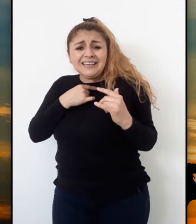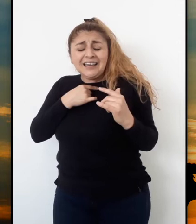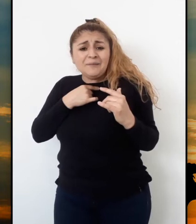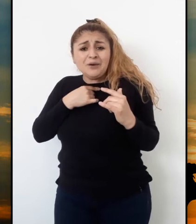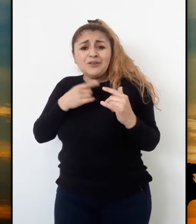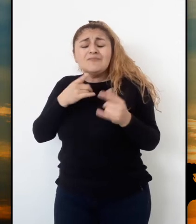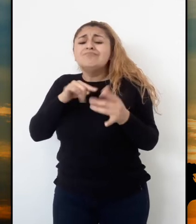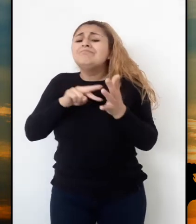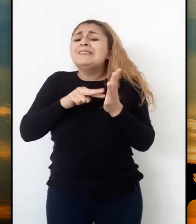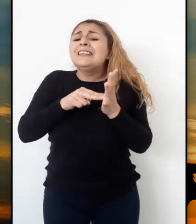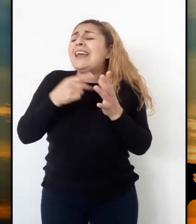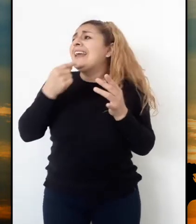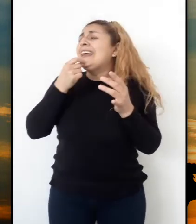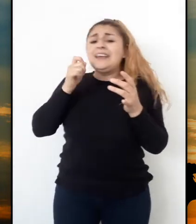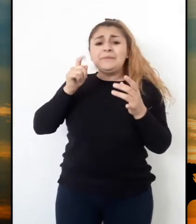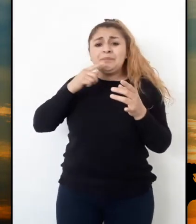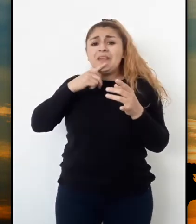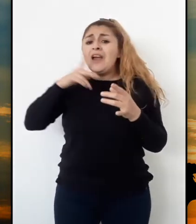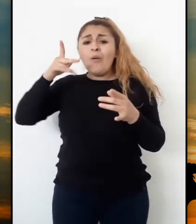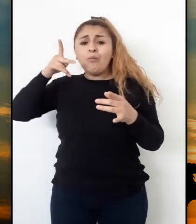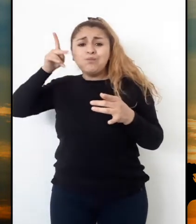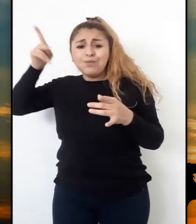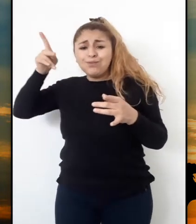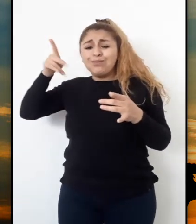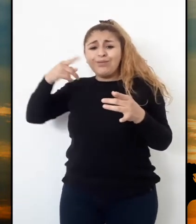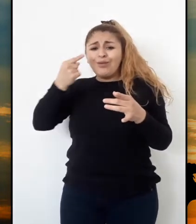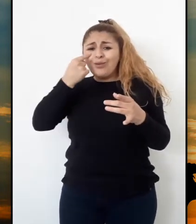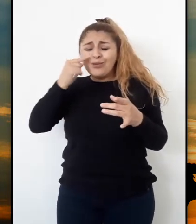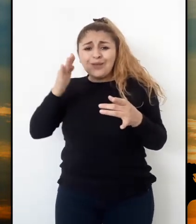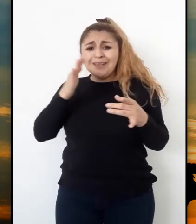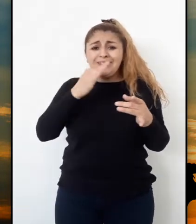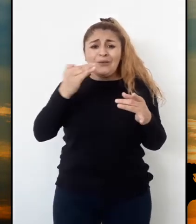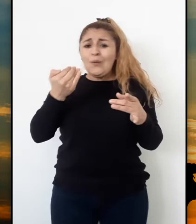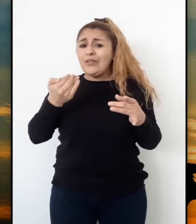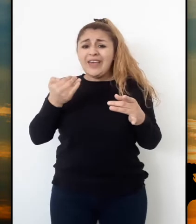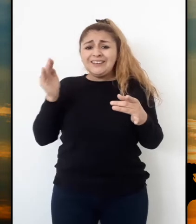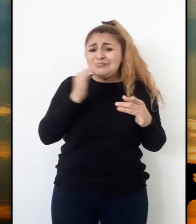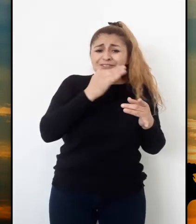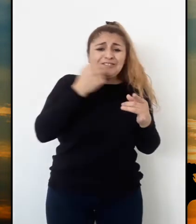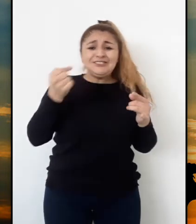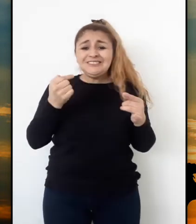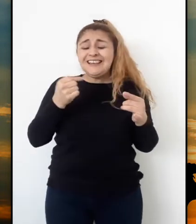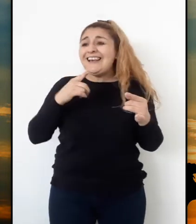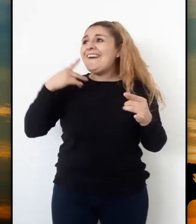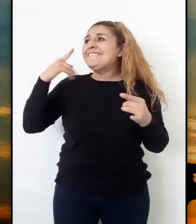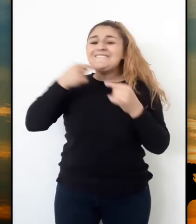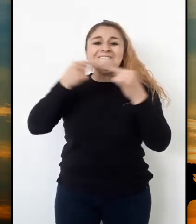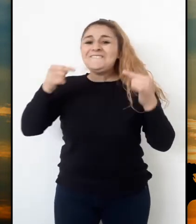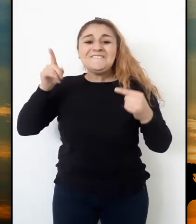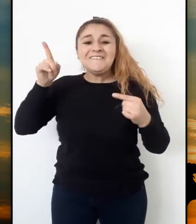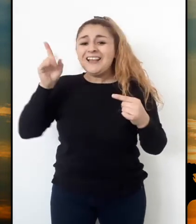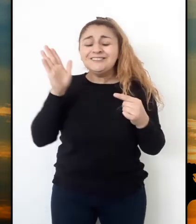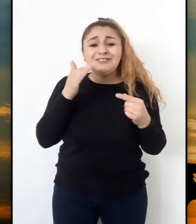voluntad, cualquiera sea la situación. Tout le monde demande le bonheur. Todo el mundo